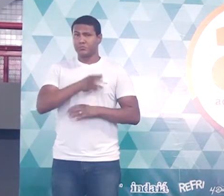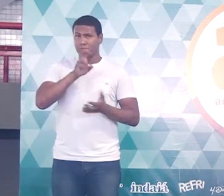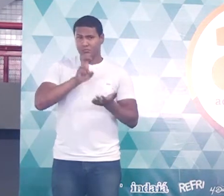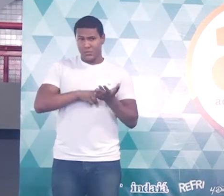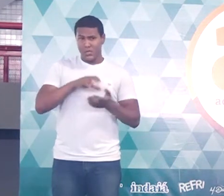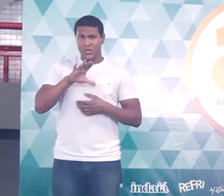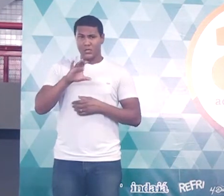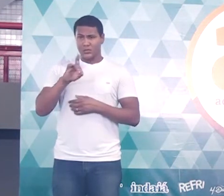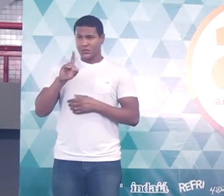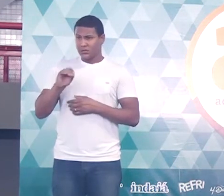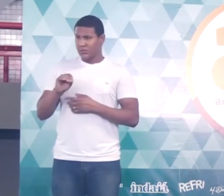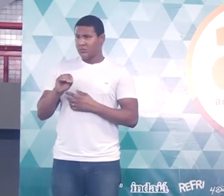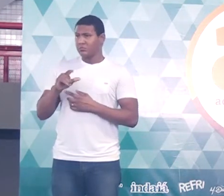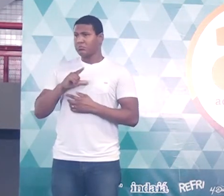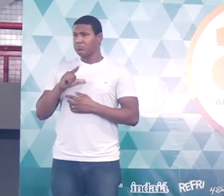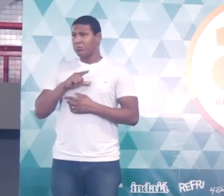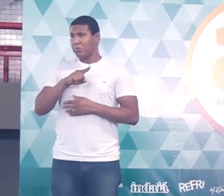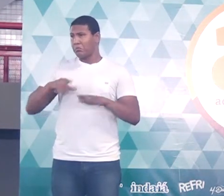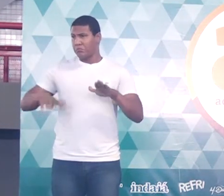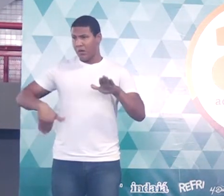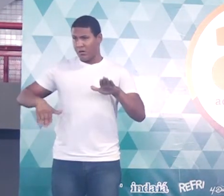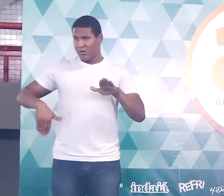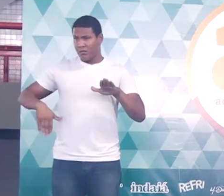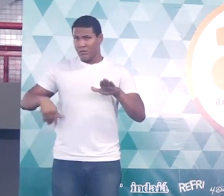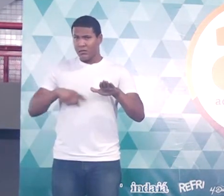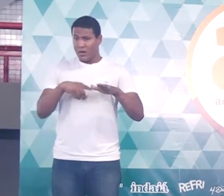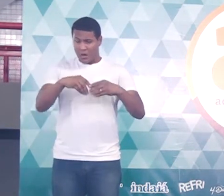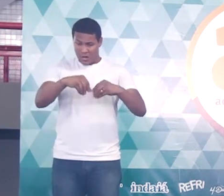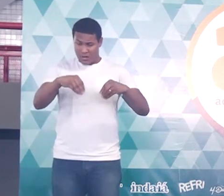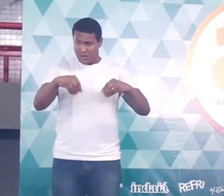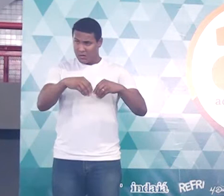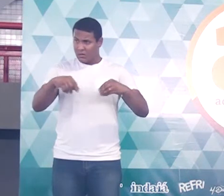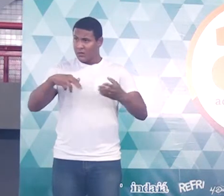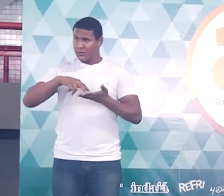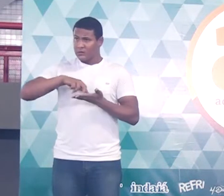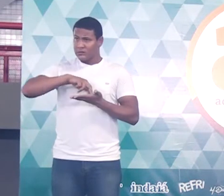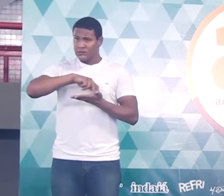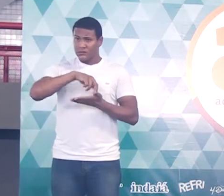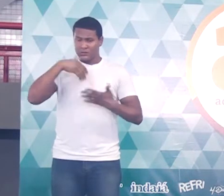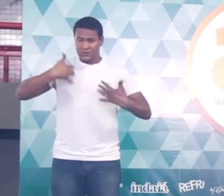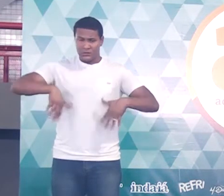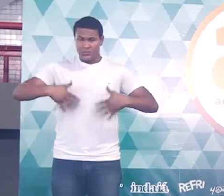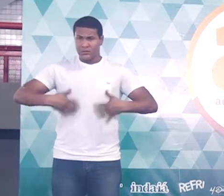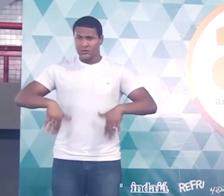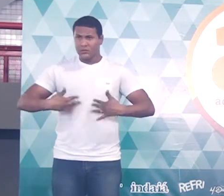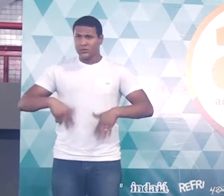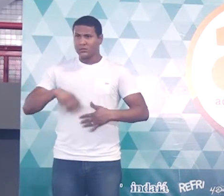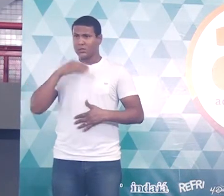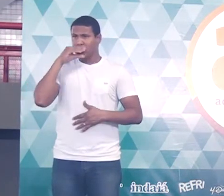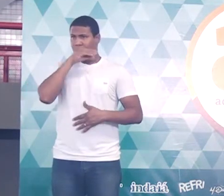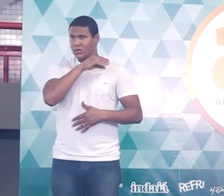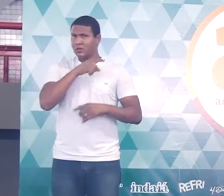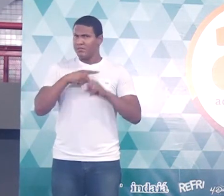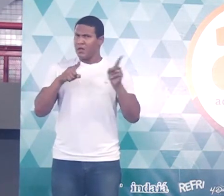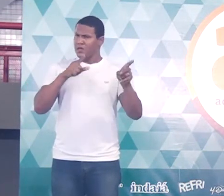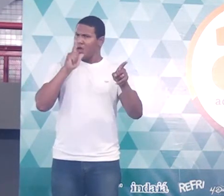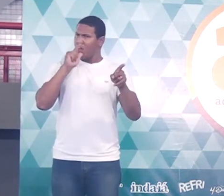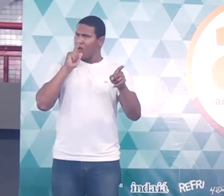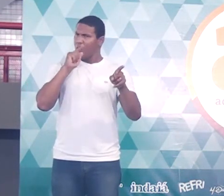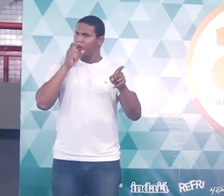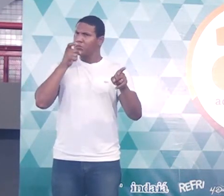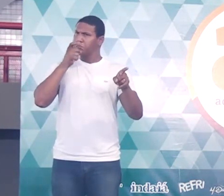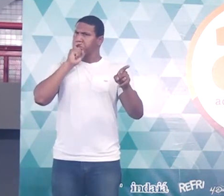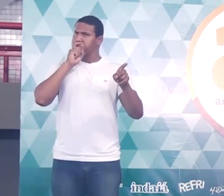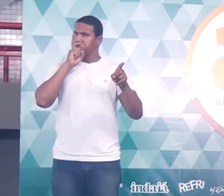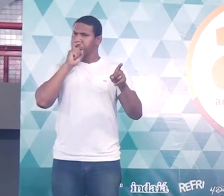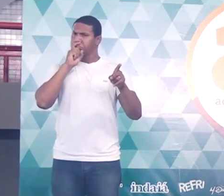vai à praia, a areia é muito quente e a água do mar está resfriada. 7 horas da manhã, tá? Isso vai explicar, inclusive,